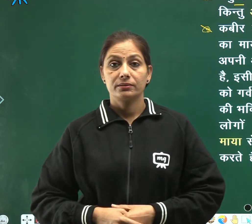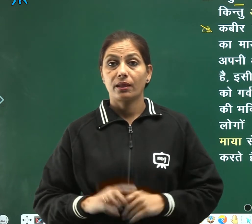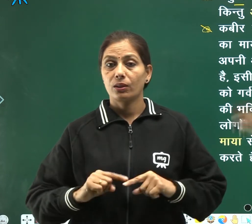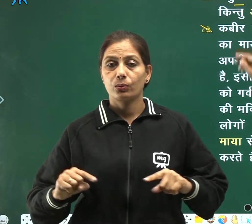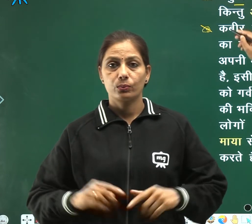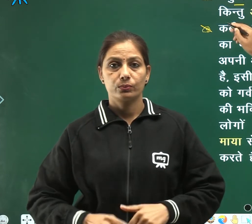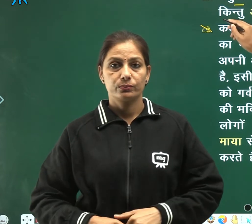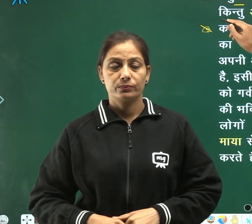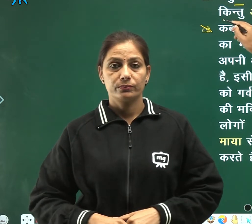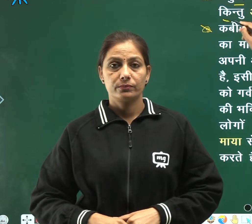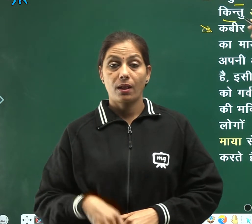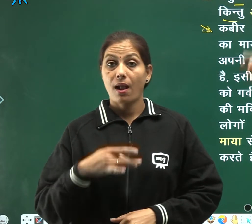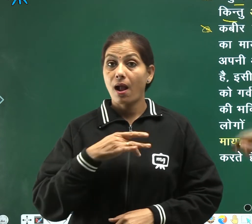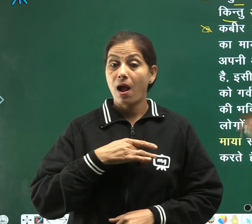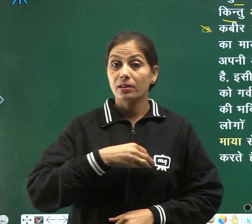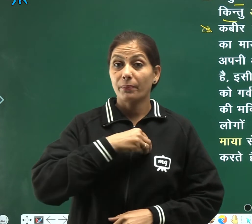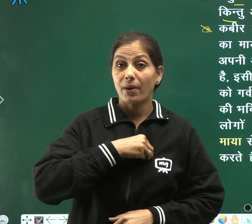किंतु आत्मा